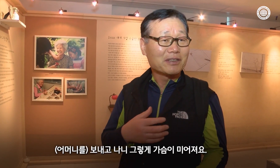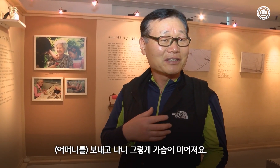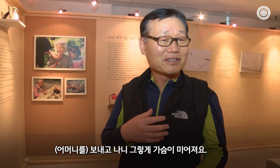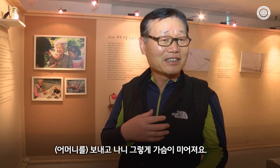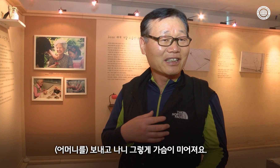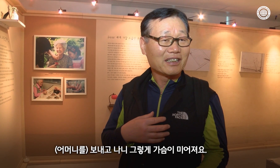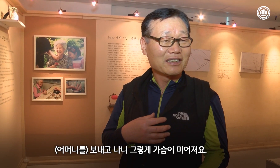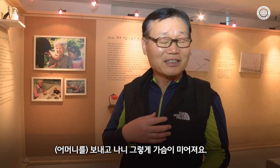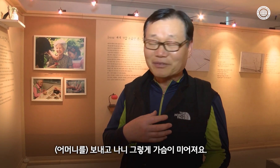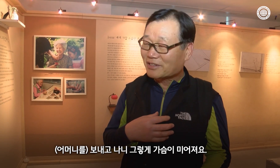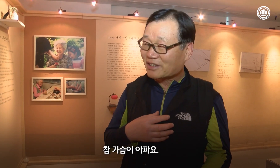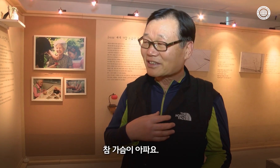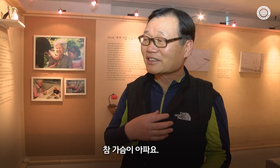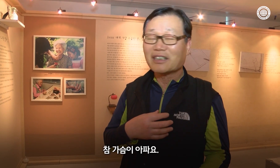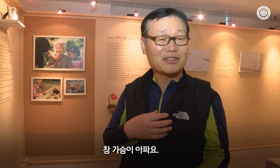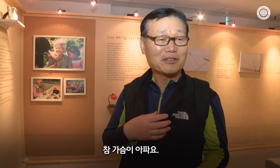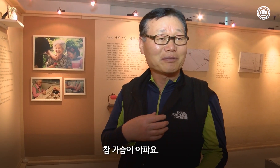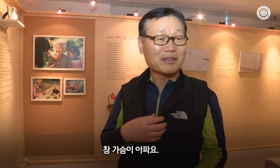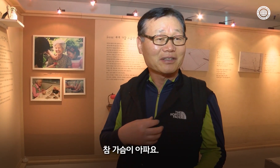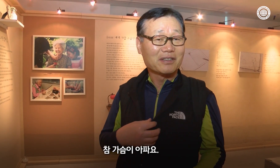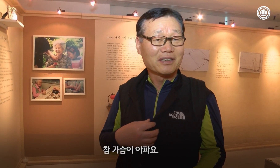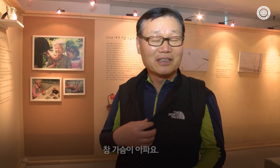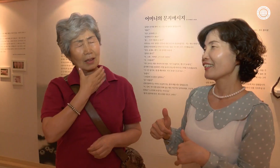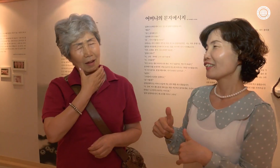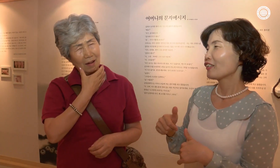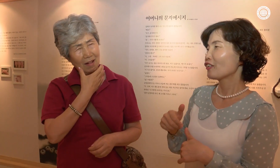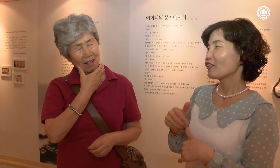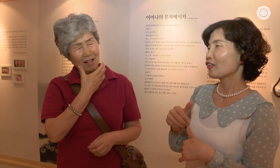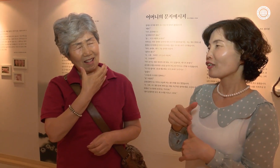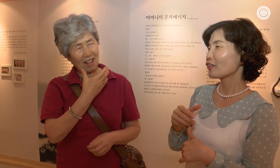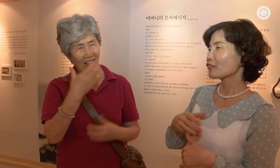미어요. 참 가슴이 아파요.